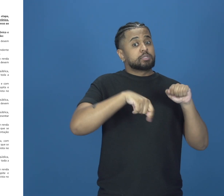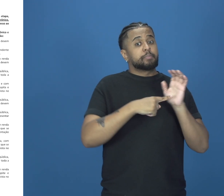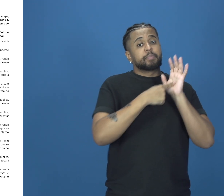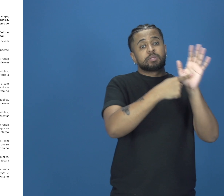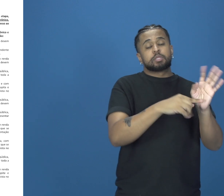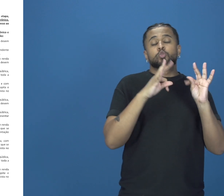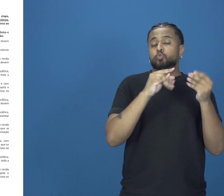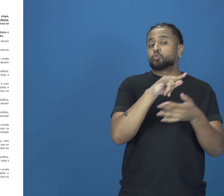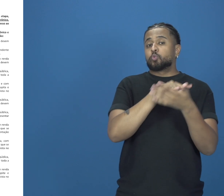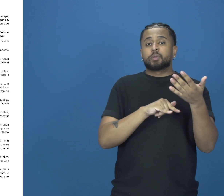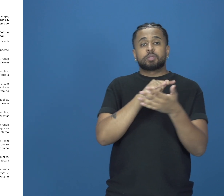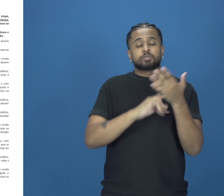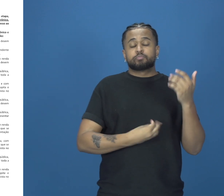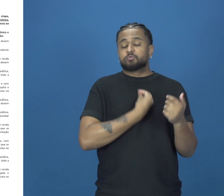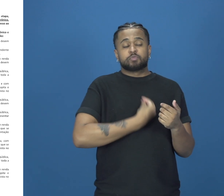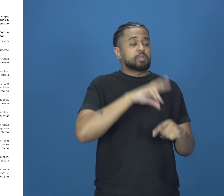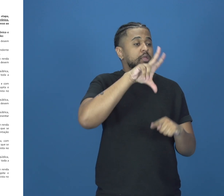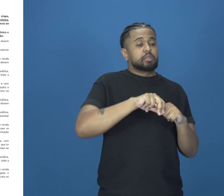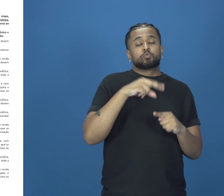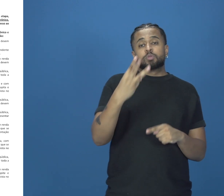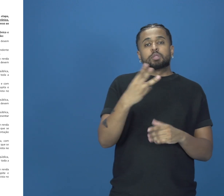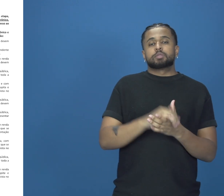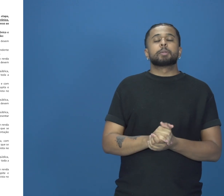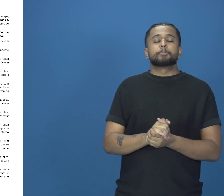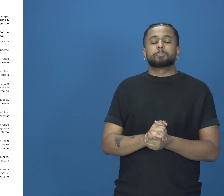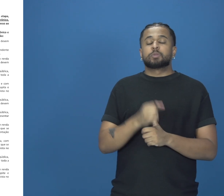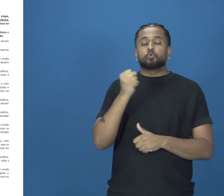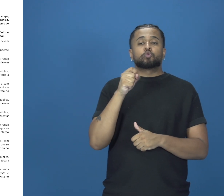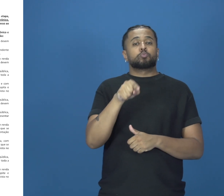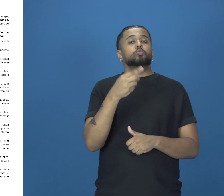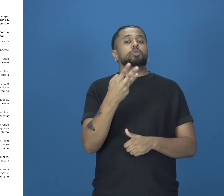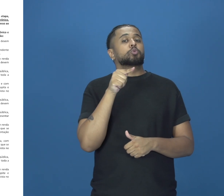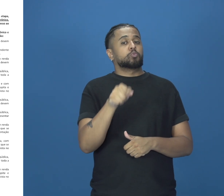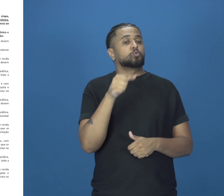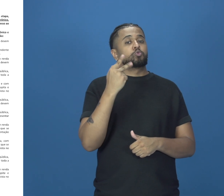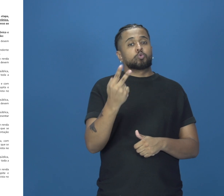apresentar toda a documentação prevista no anexo 3.